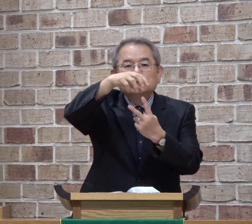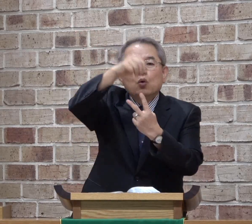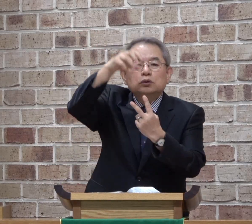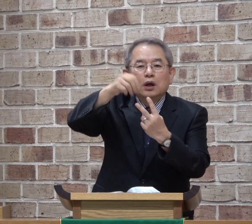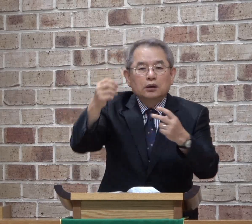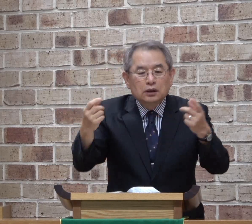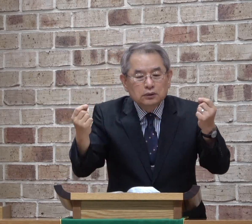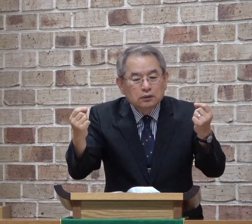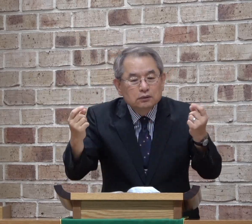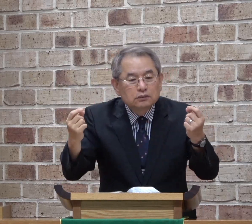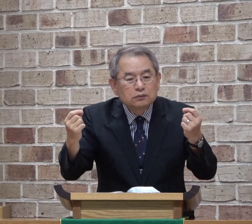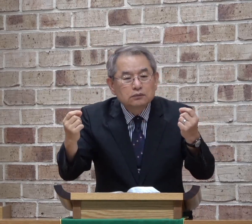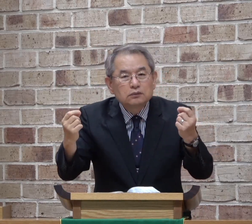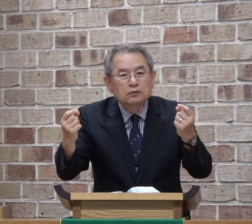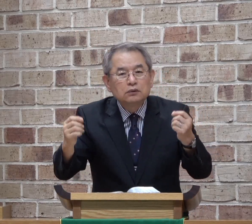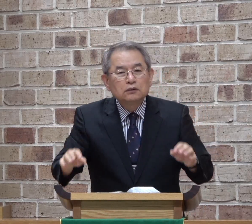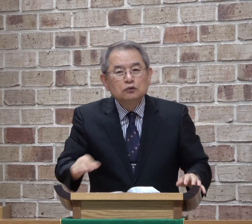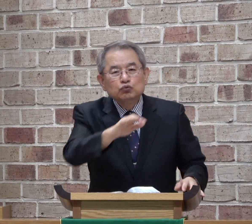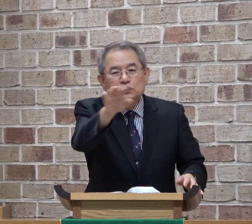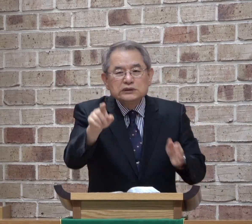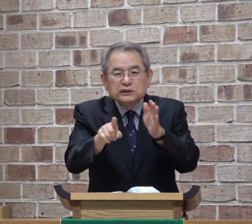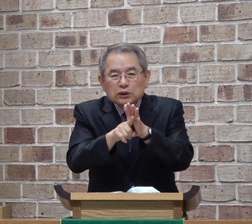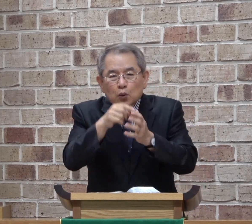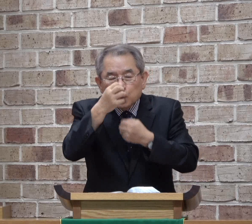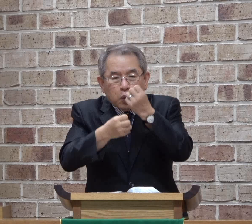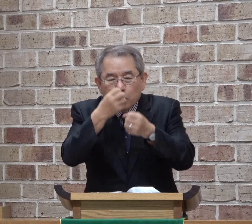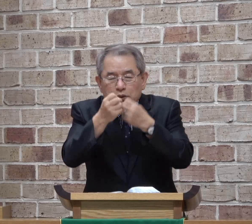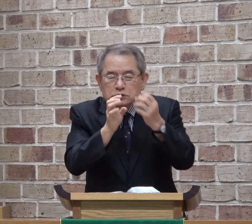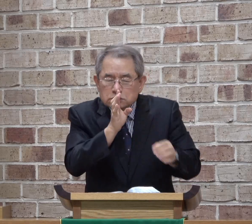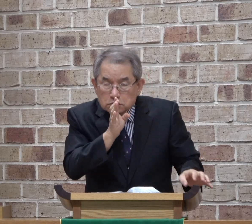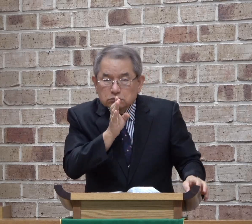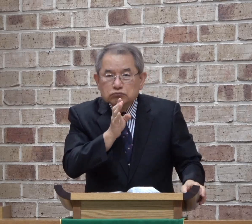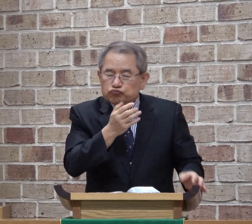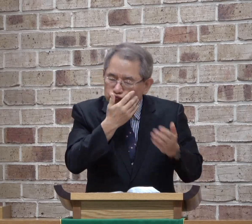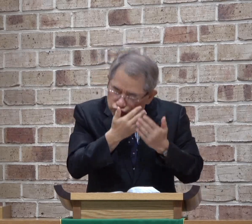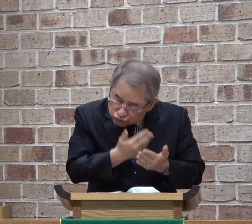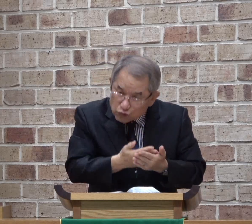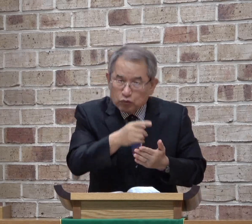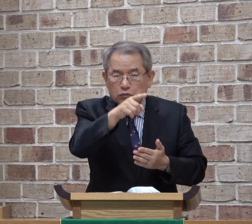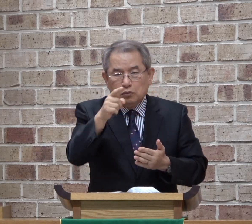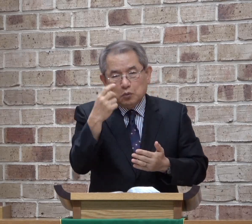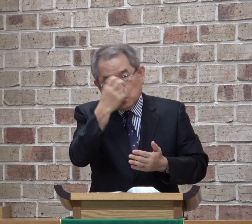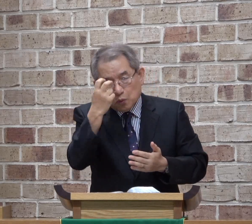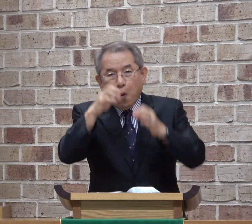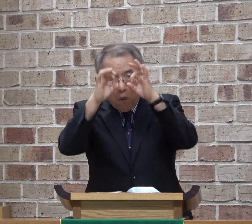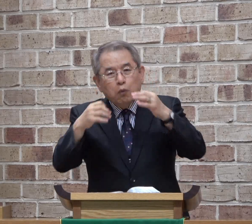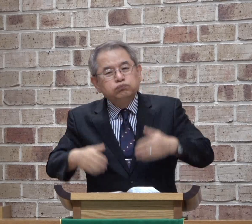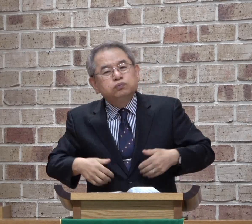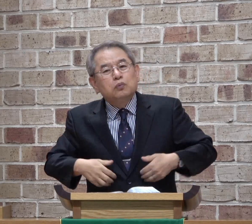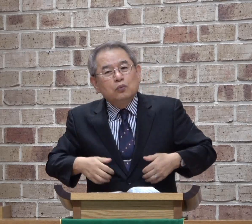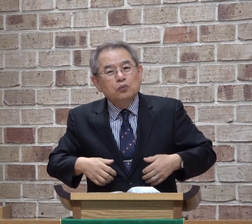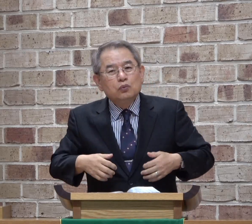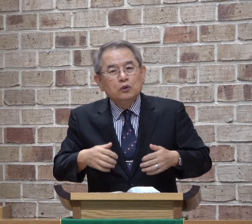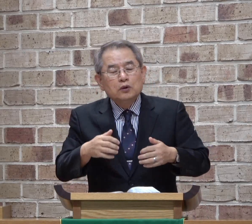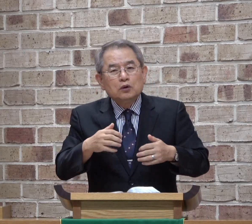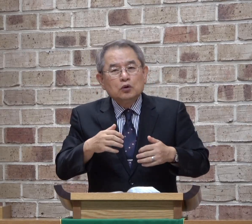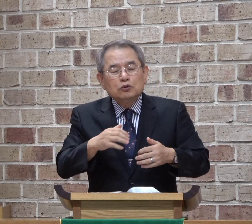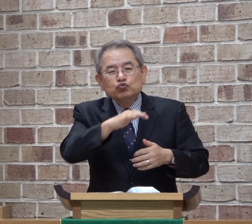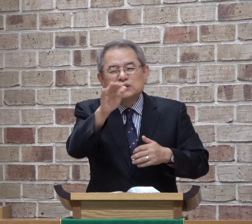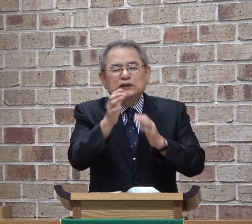우리를 인정을 받느냐 받지 않느냐와 같은 결정입니다. 우리의 신앙은 정말로 중요합니다. 다시 한번 우리의 신앙을 점검해